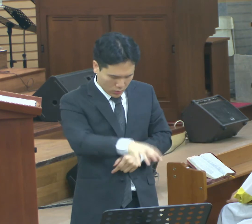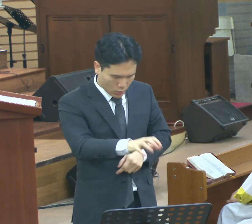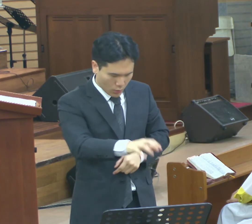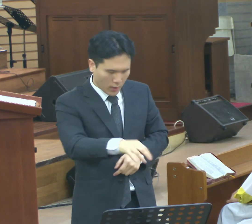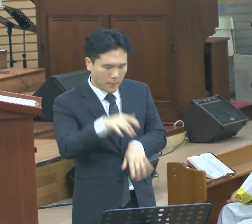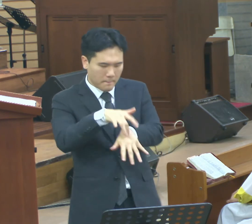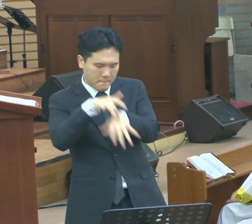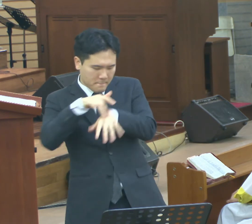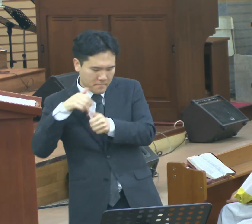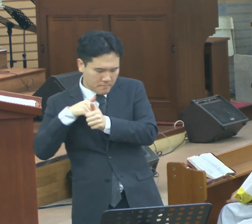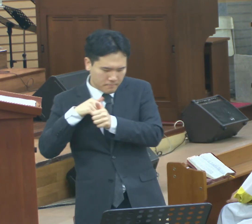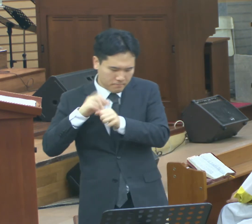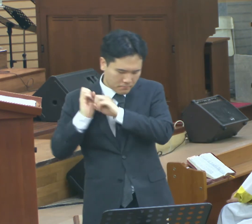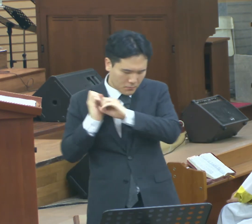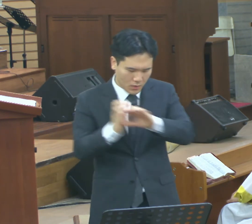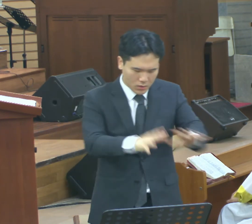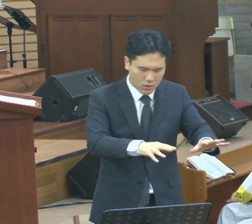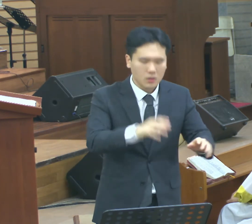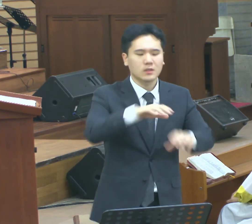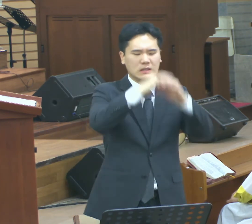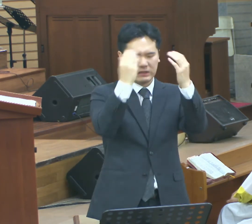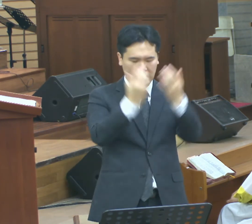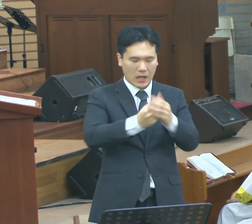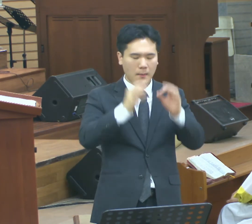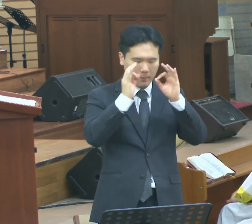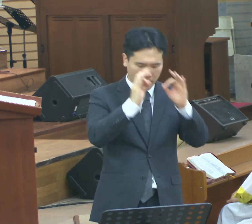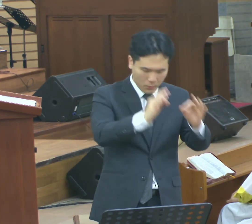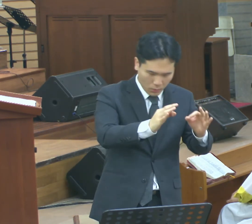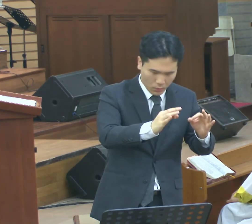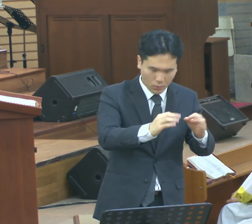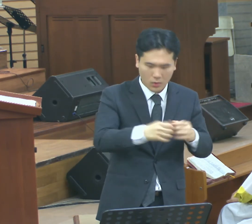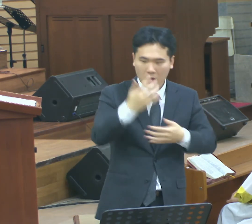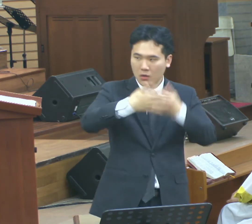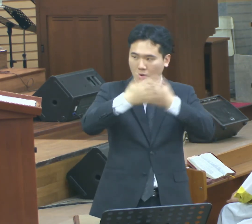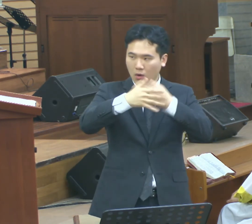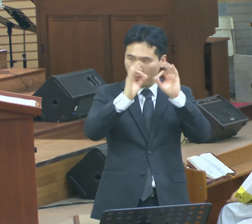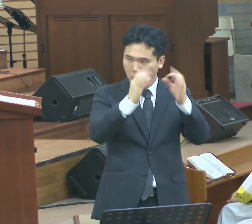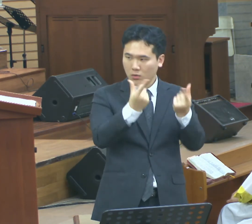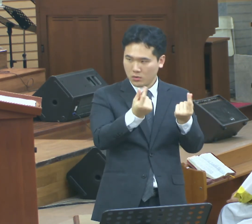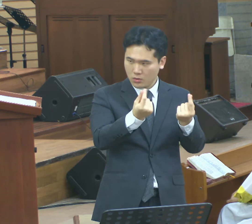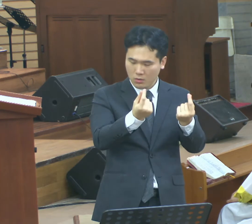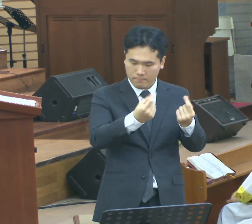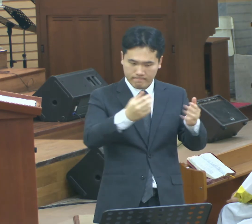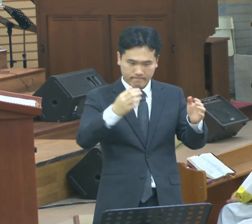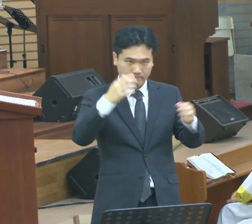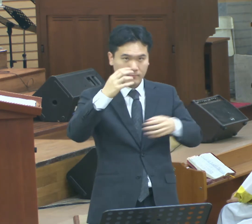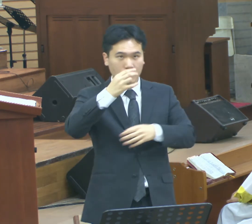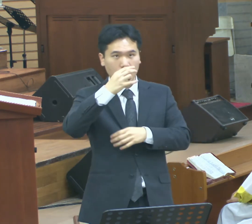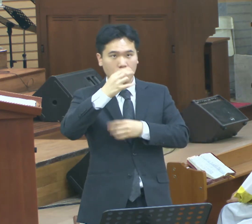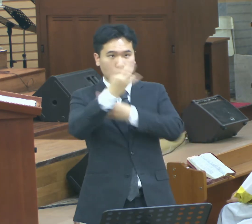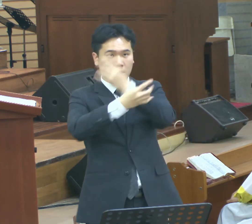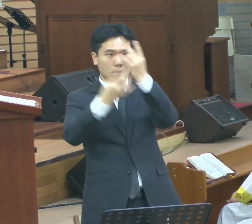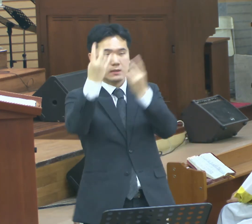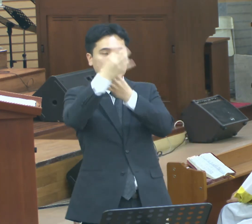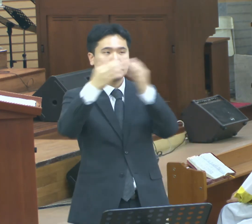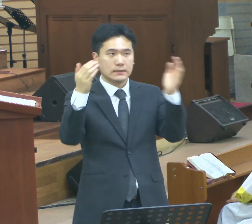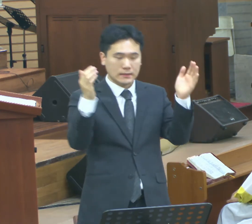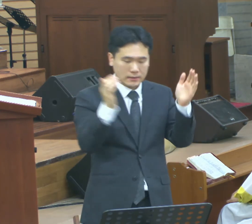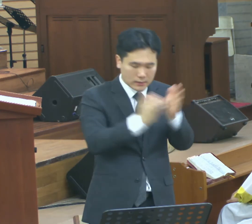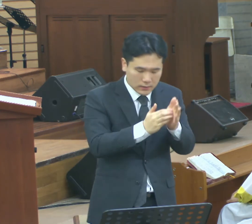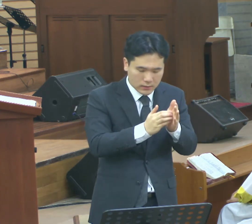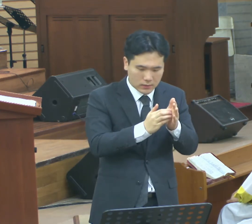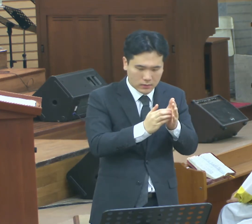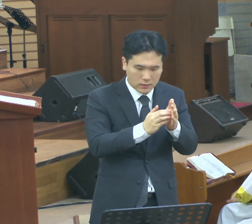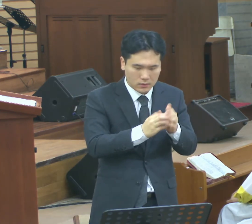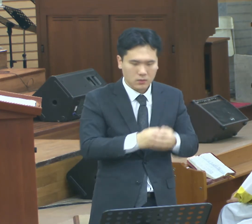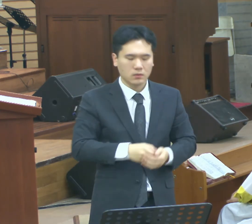펼쳐지는 모습까지 다 보고 한 편의 영화를 본 듯하고 그것이 끝났어요. 그런데 그것을 보기